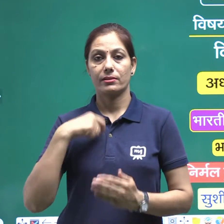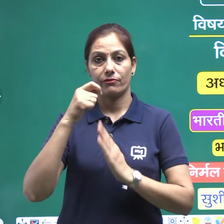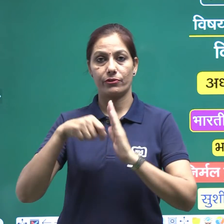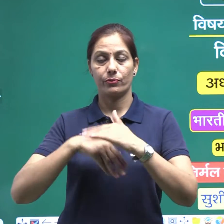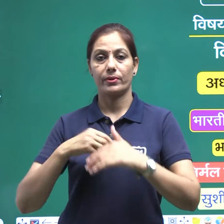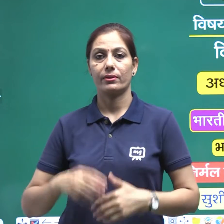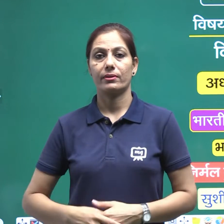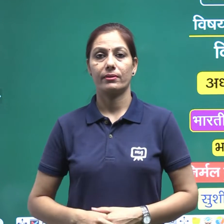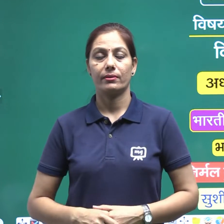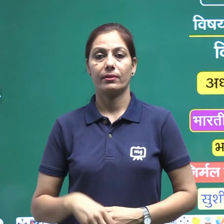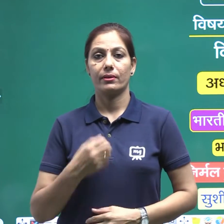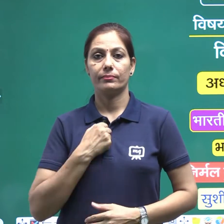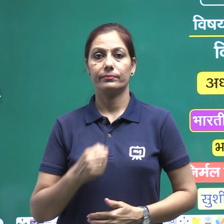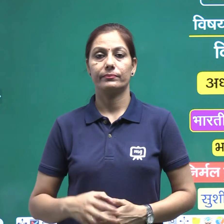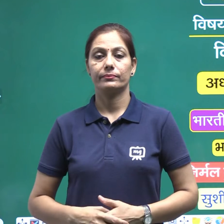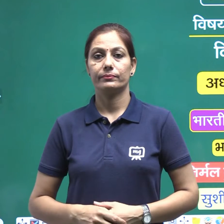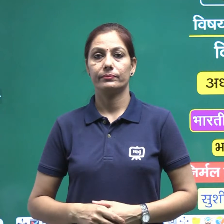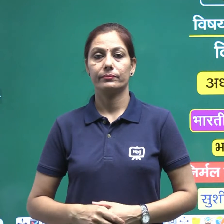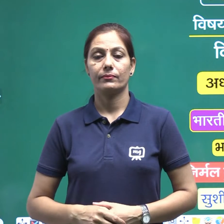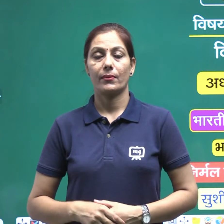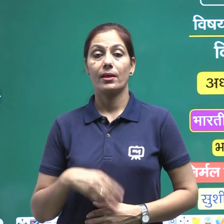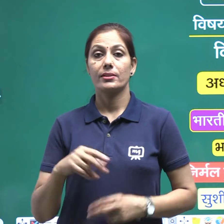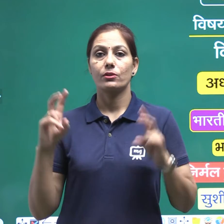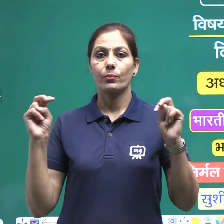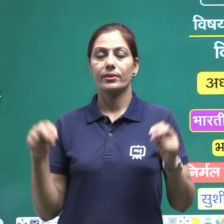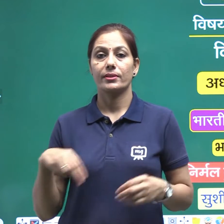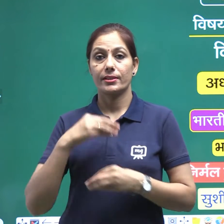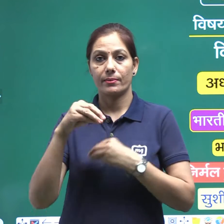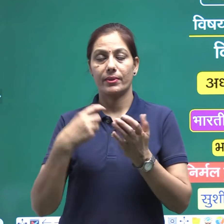में हम इस अध्याय से संबंधित